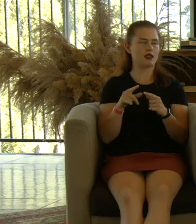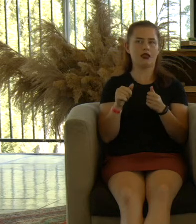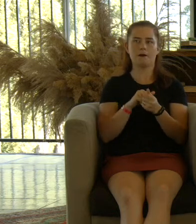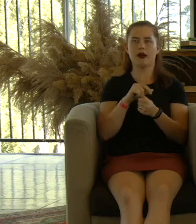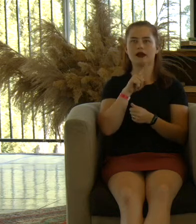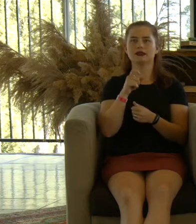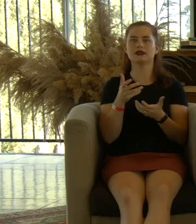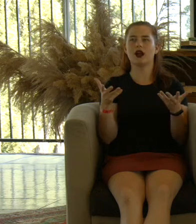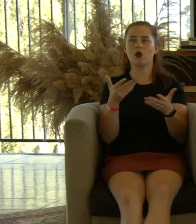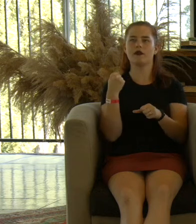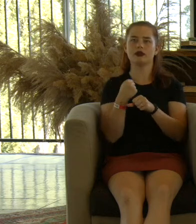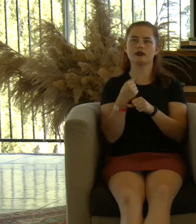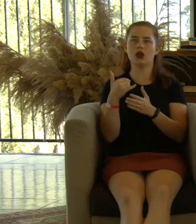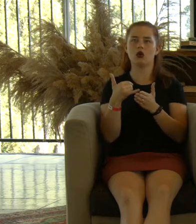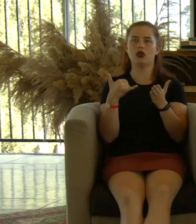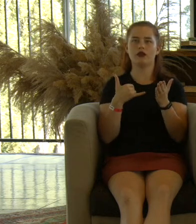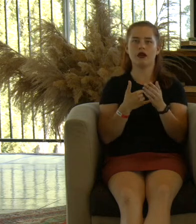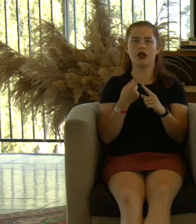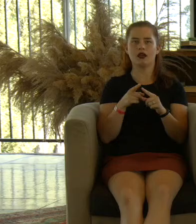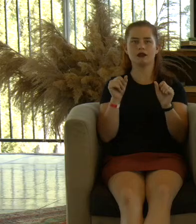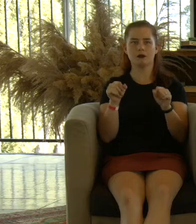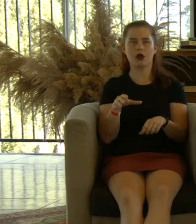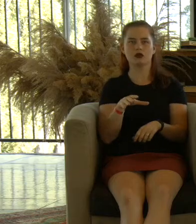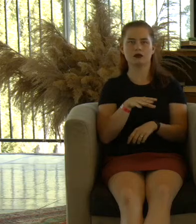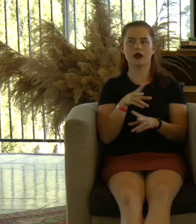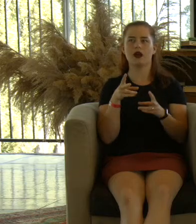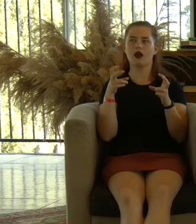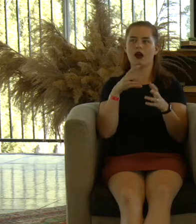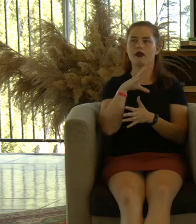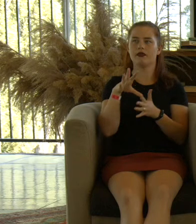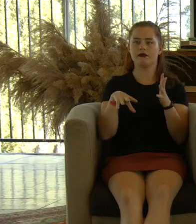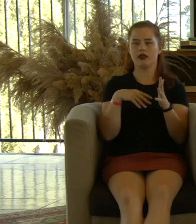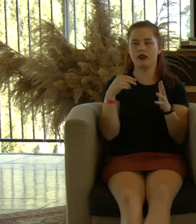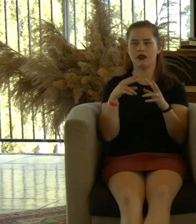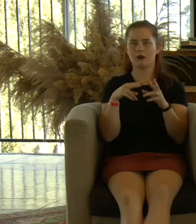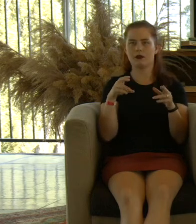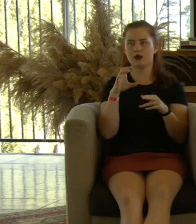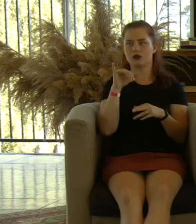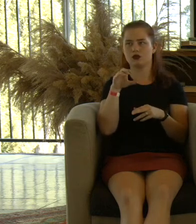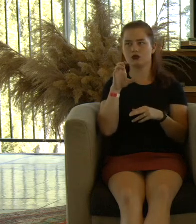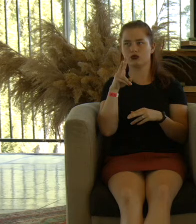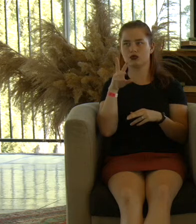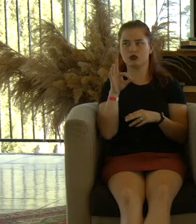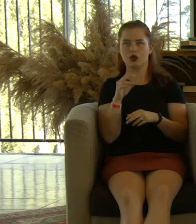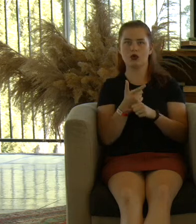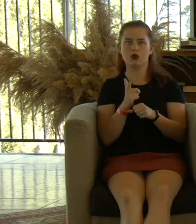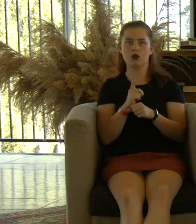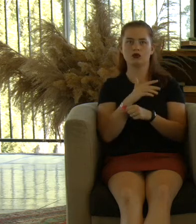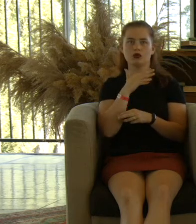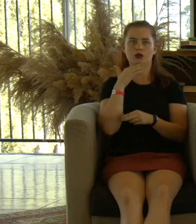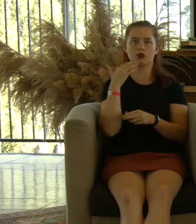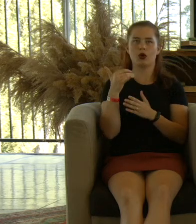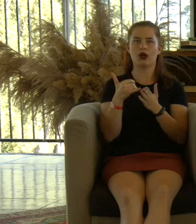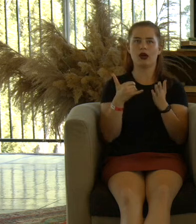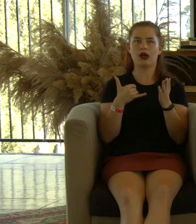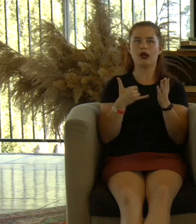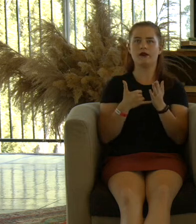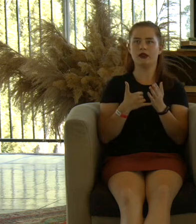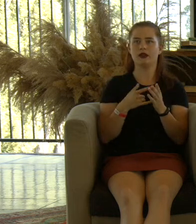из которого делают вино. И им может быть как виноград, так им может быть сусло. Очень много вина,